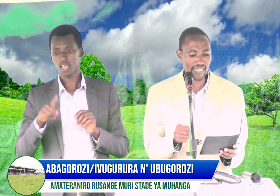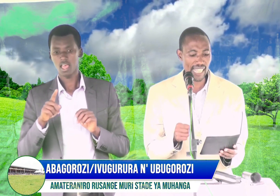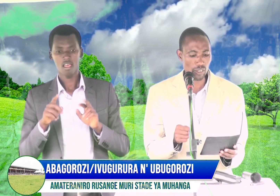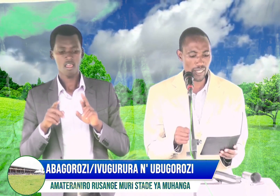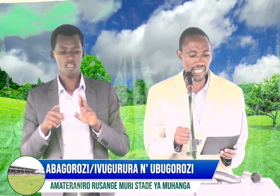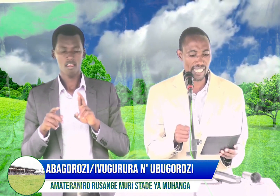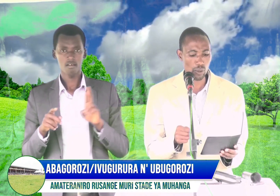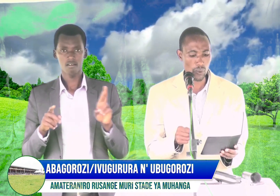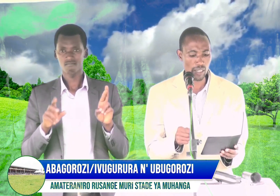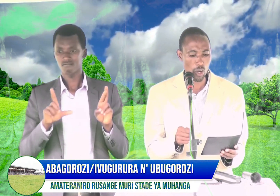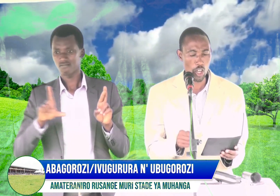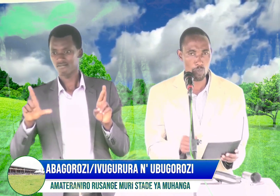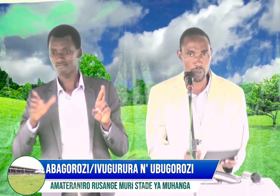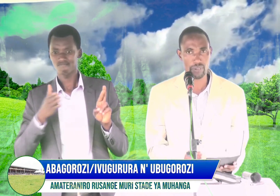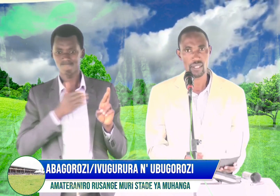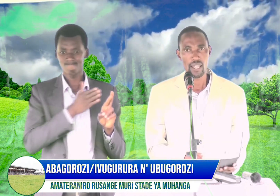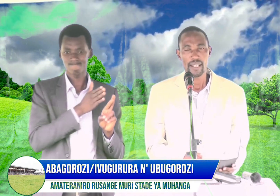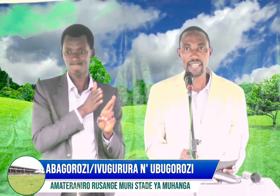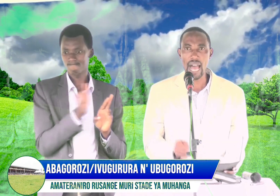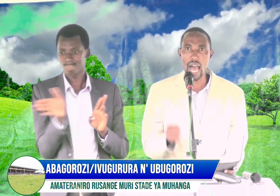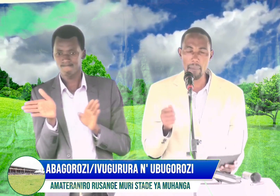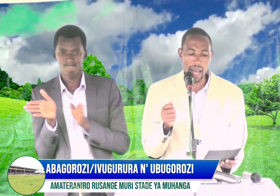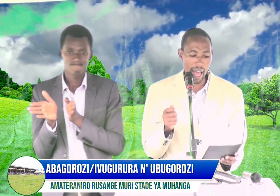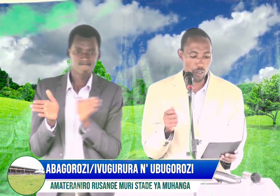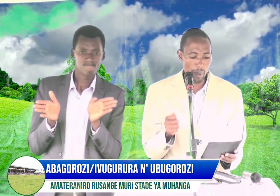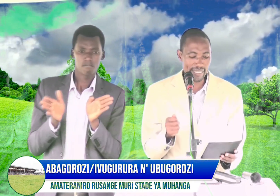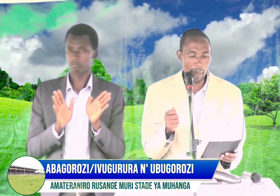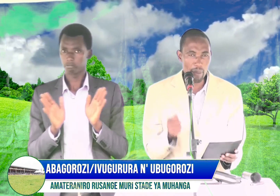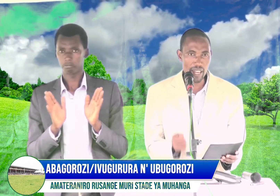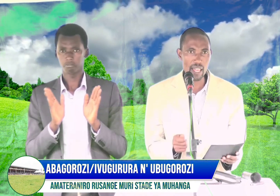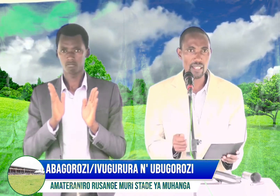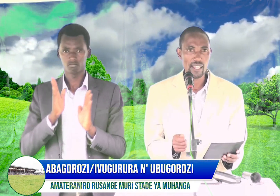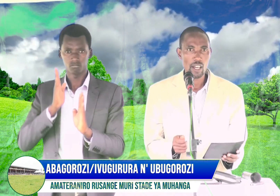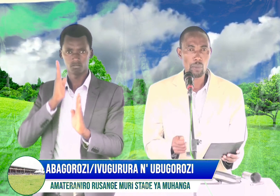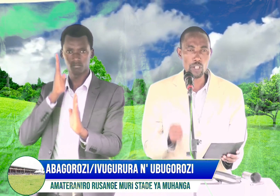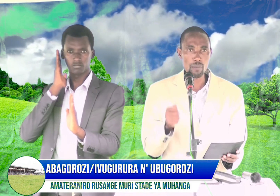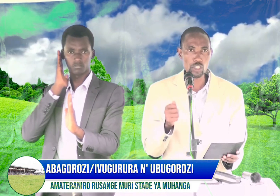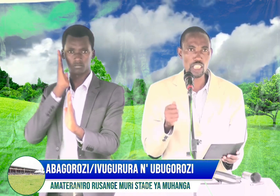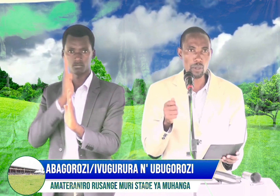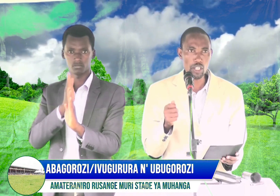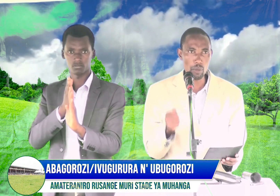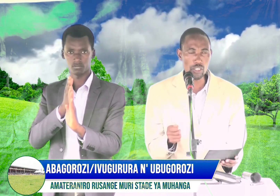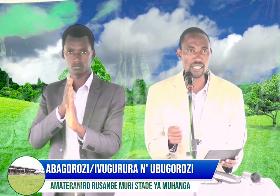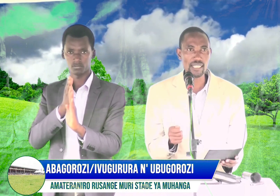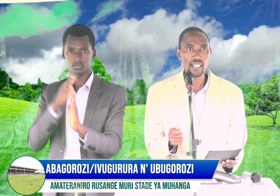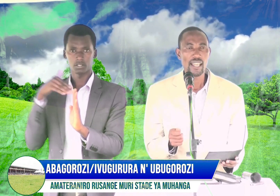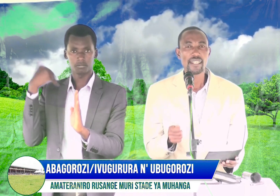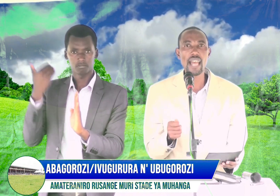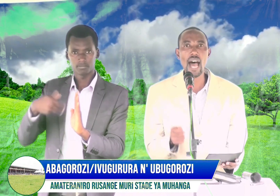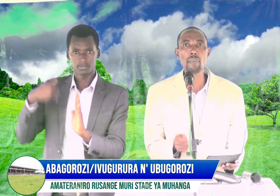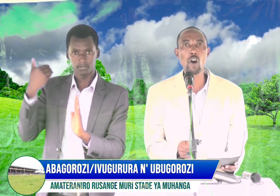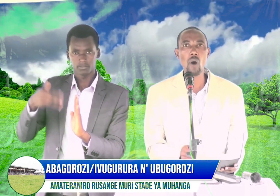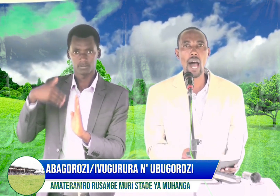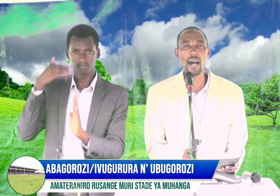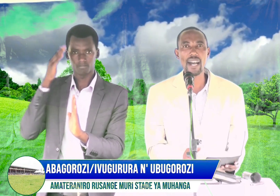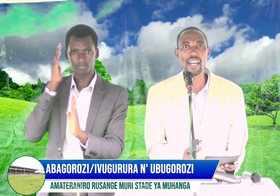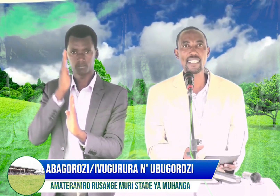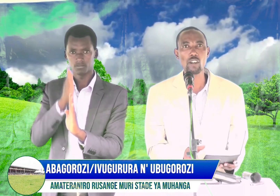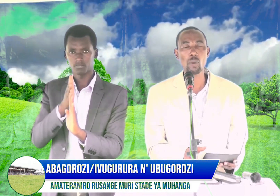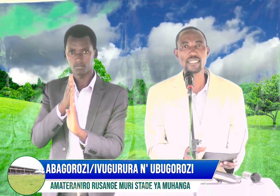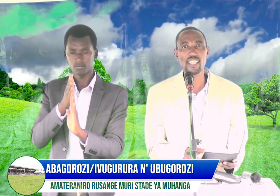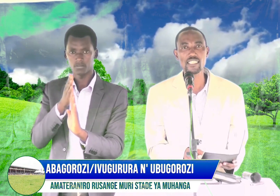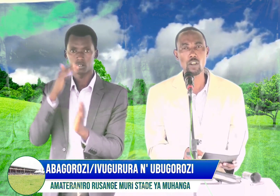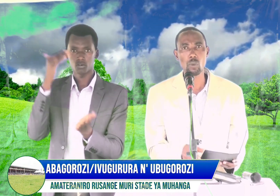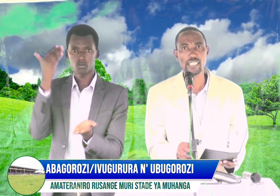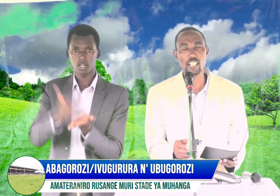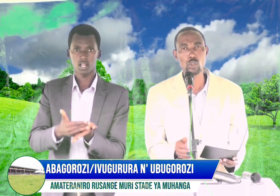la façon sur les sept tournées de l'orbit n'abantu bajya mbere buri munsi ntabwo wabahagarika